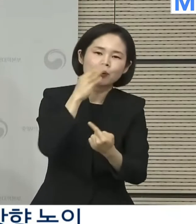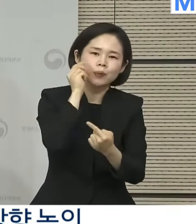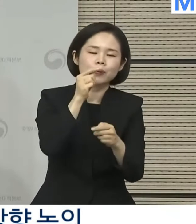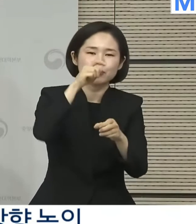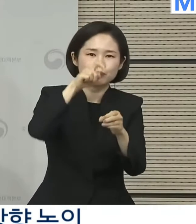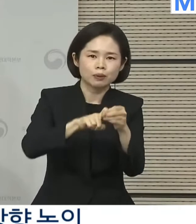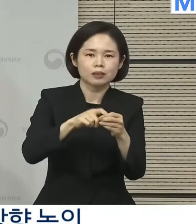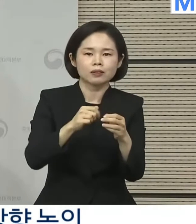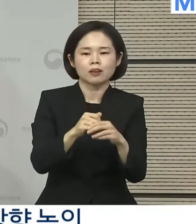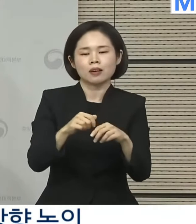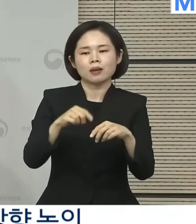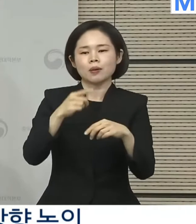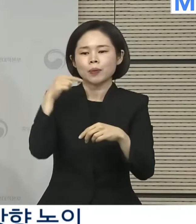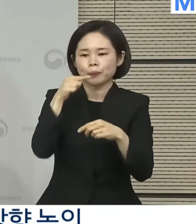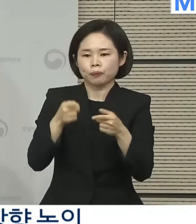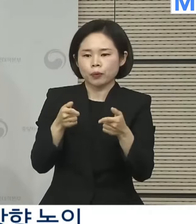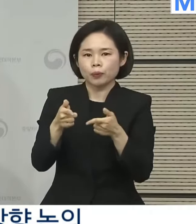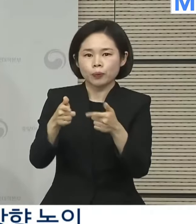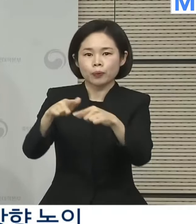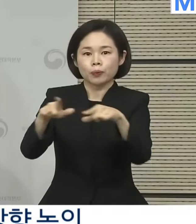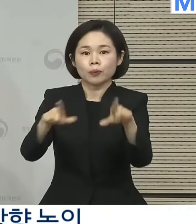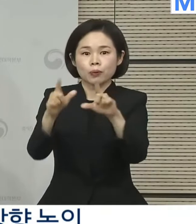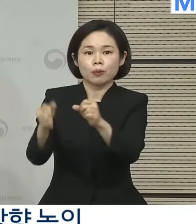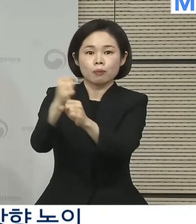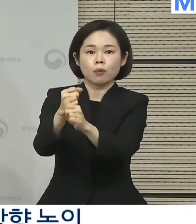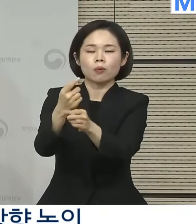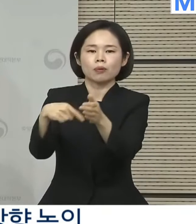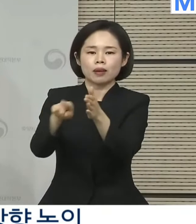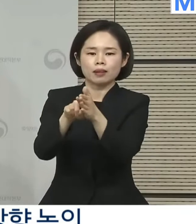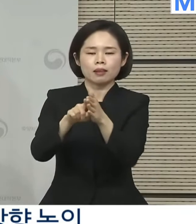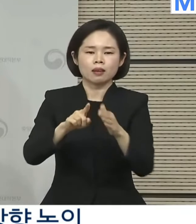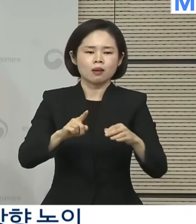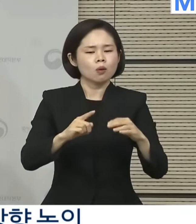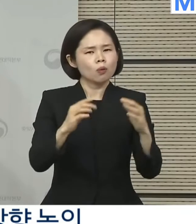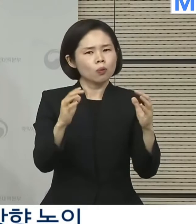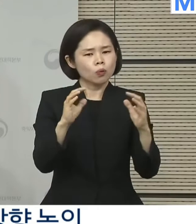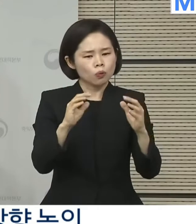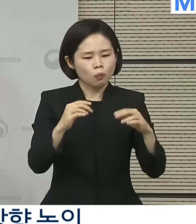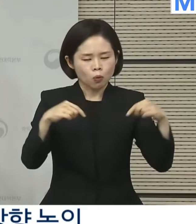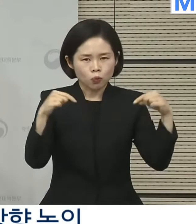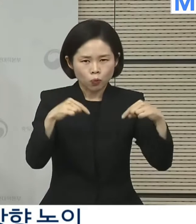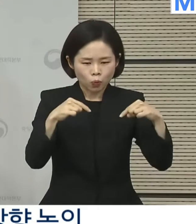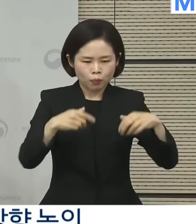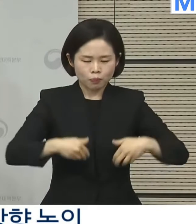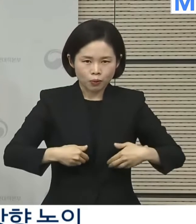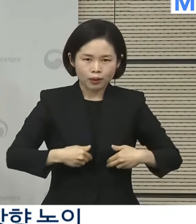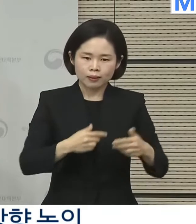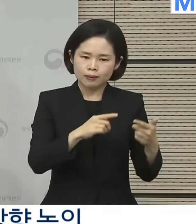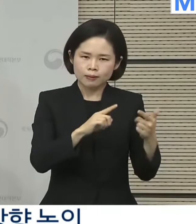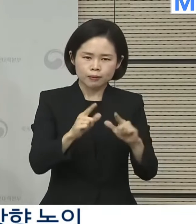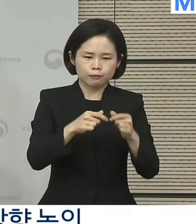단계적 일상회복을 위해 논의가 필요한 세부 의제들을 검토하였습니다.